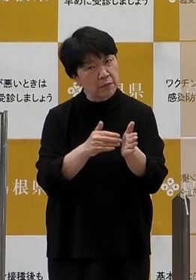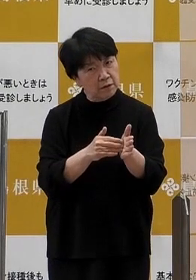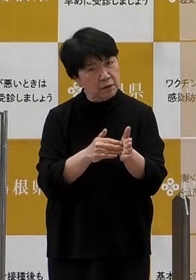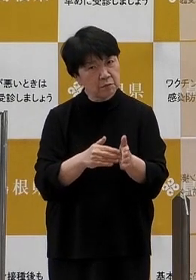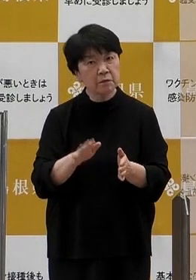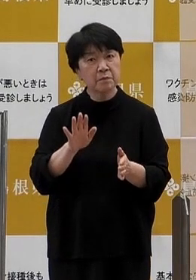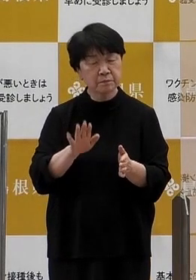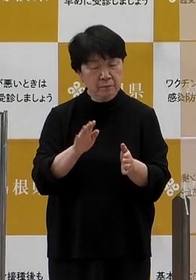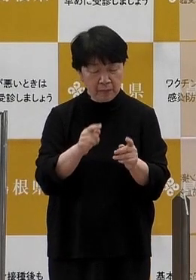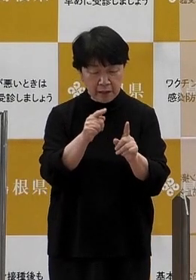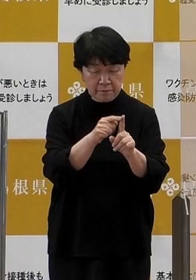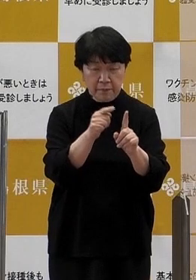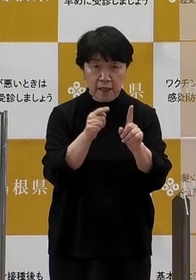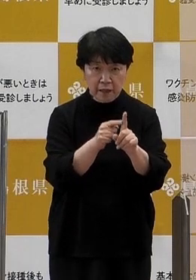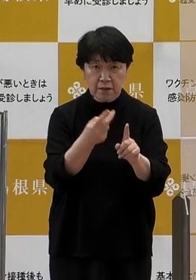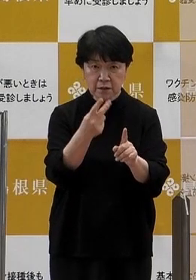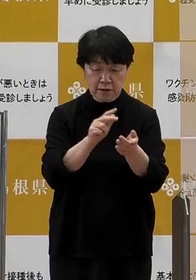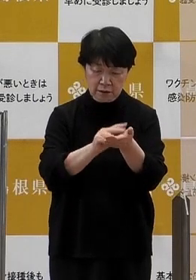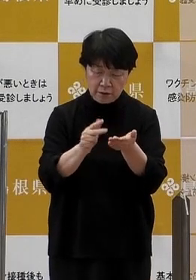2ページですね、